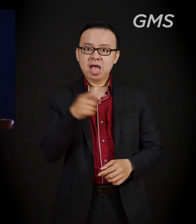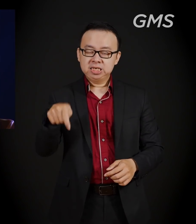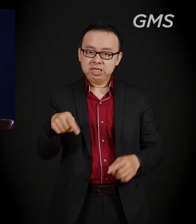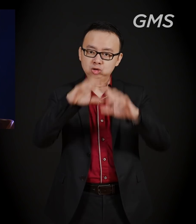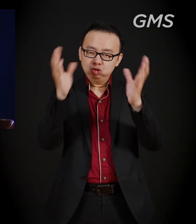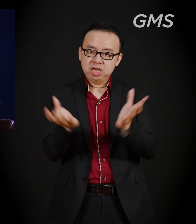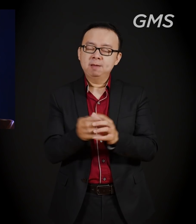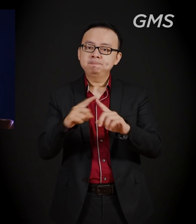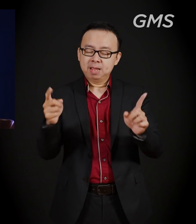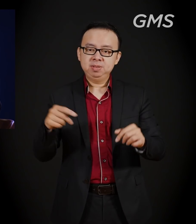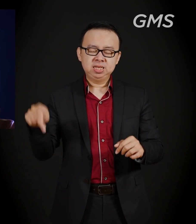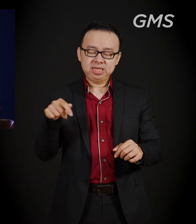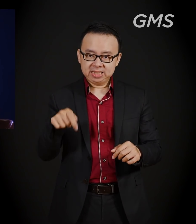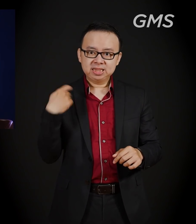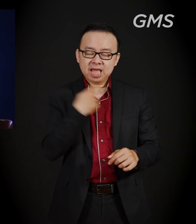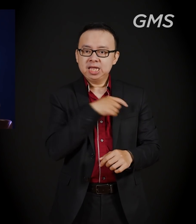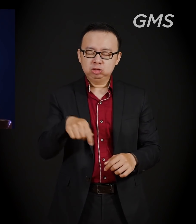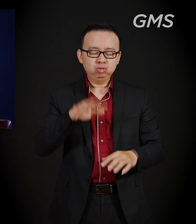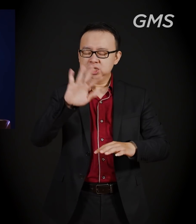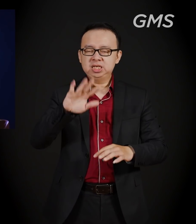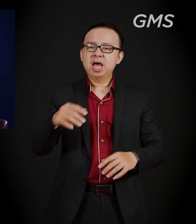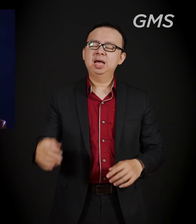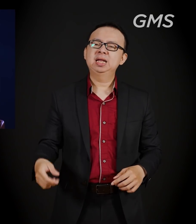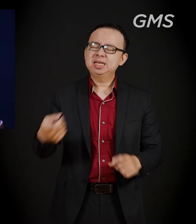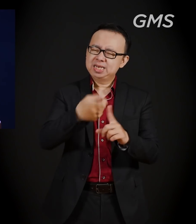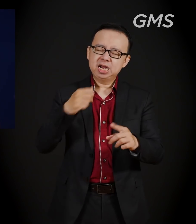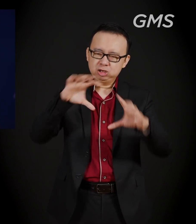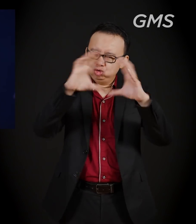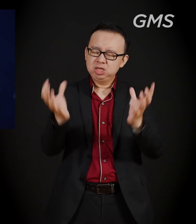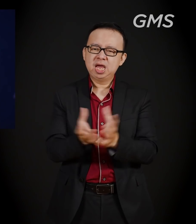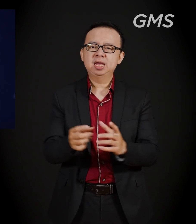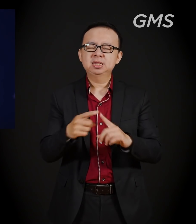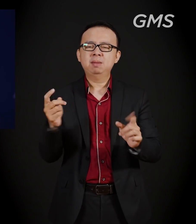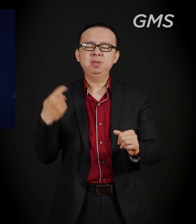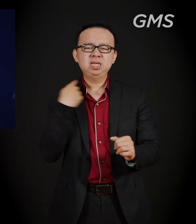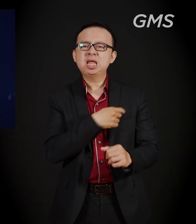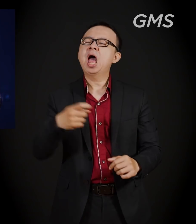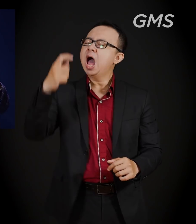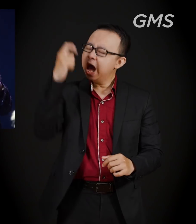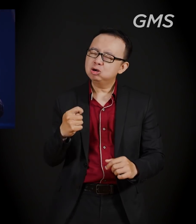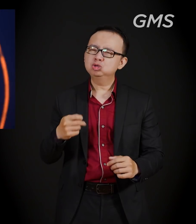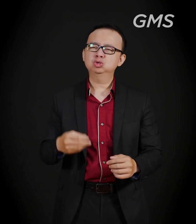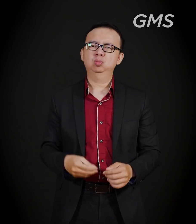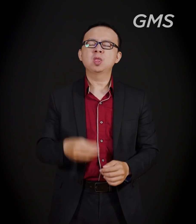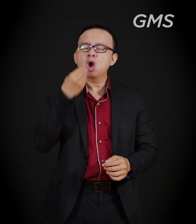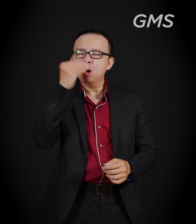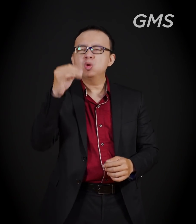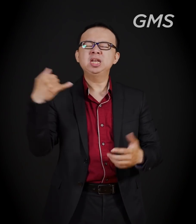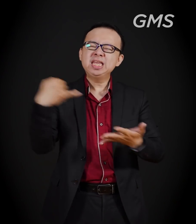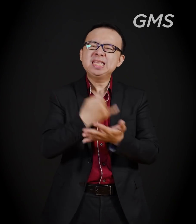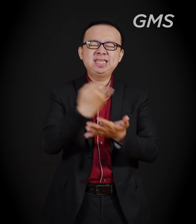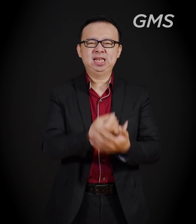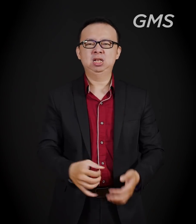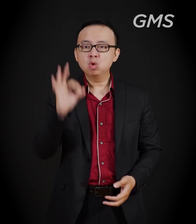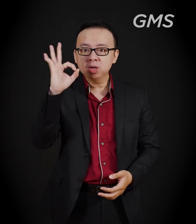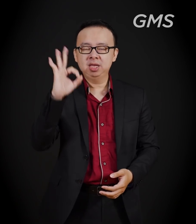dunia ini, kita punya misi di dalam dunia ini. Untuk pergi, beritakan Injil kepada segala makhluk yang setuju sama saya, katakan amin.